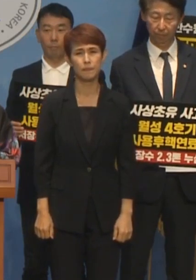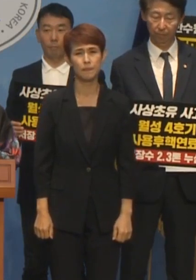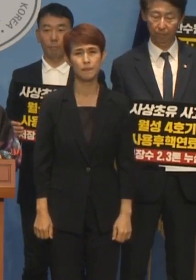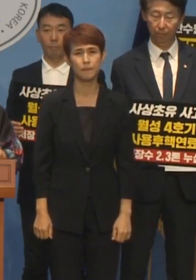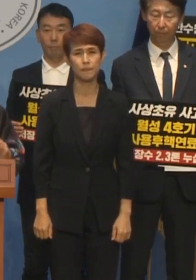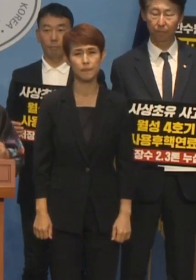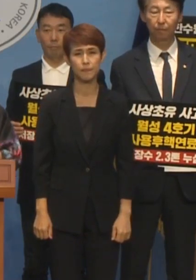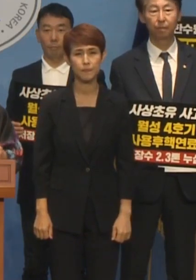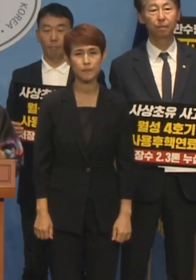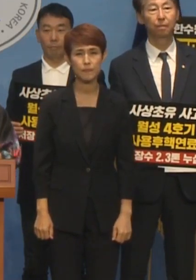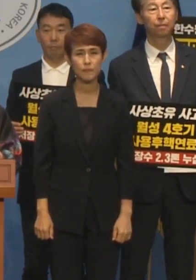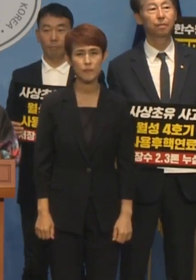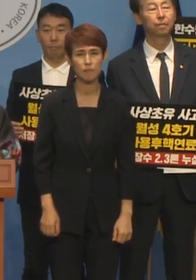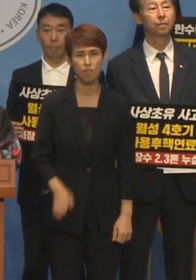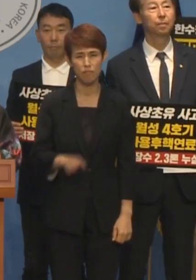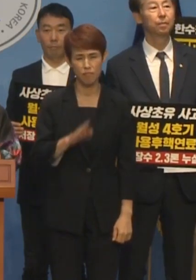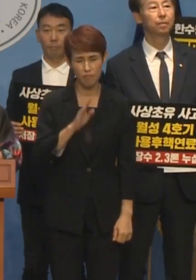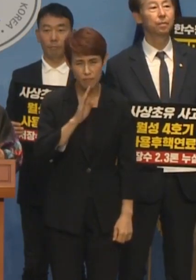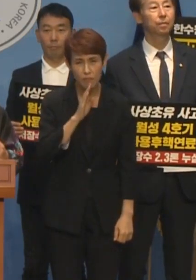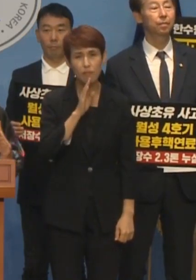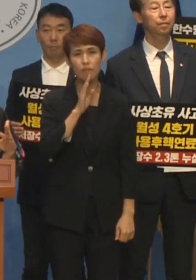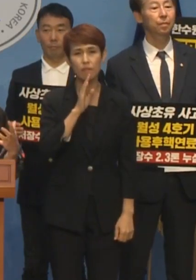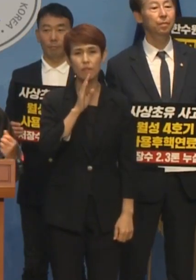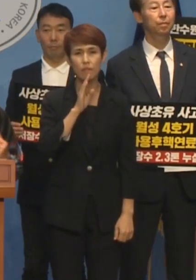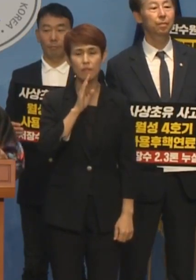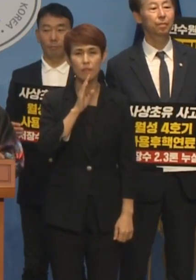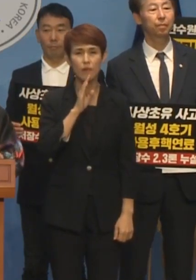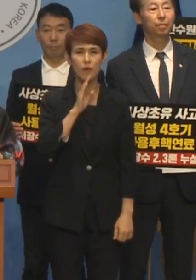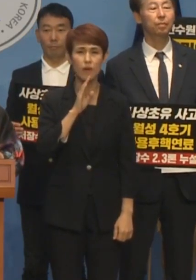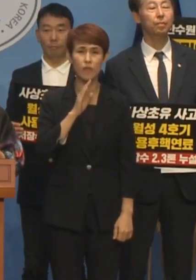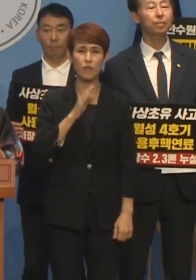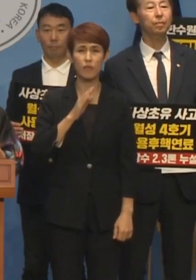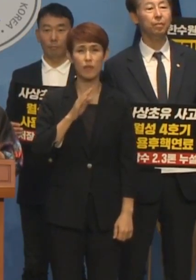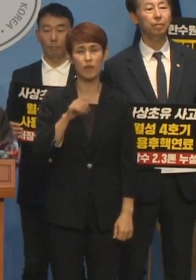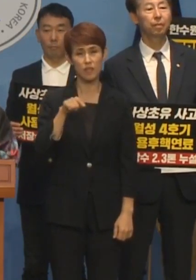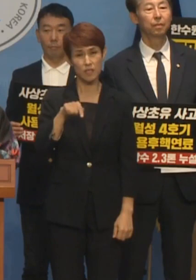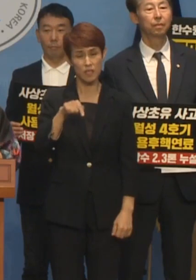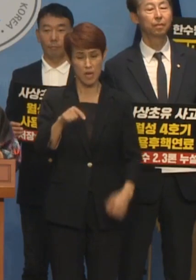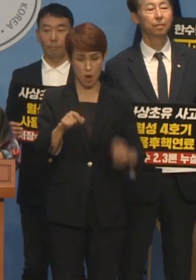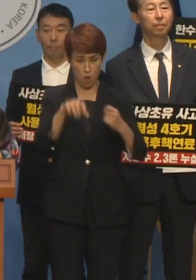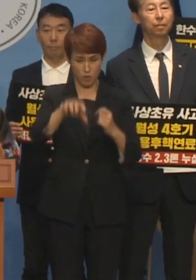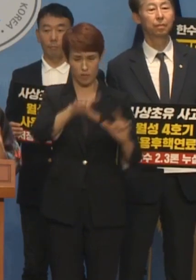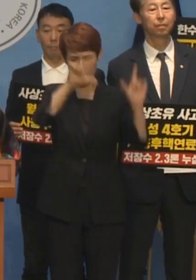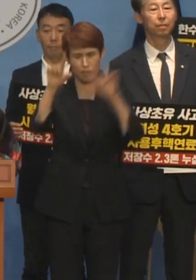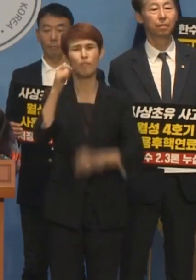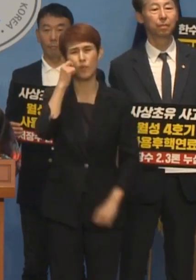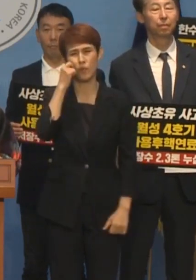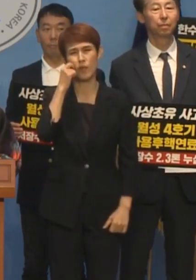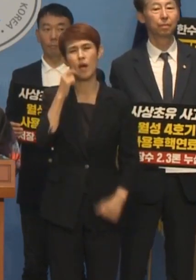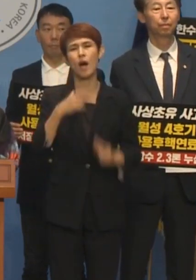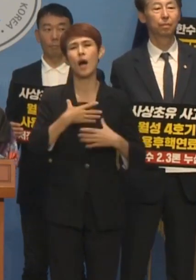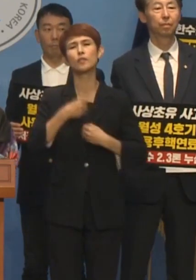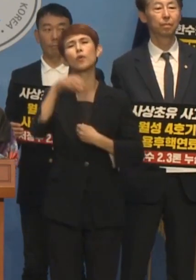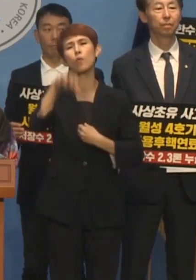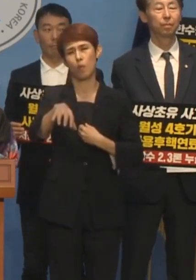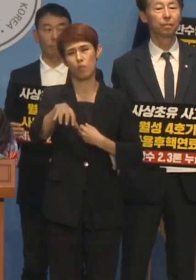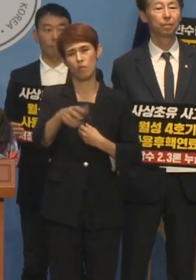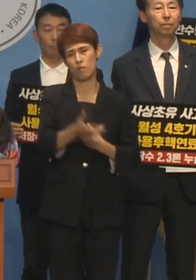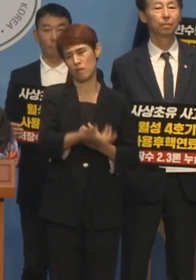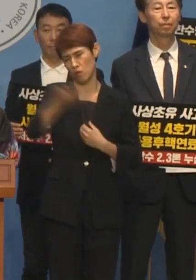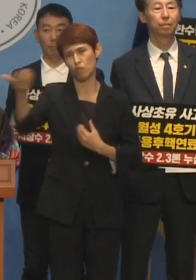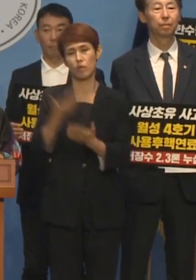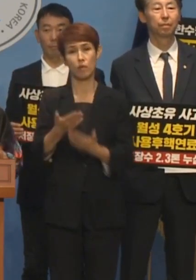이래서 정말 앞으로는 이곳에 살 수 않도록 안전한 곳이다. 우리도 대한민국